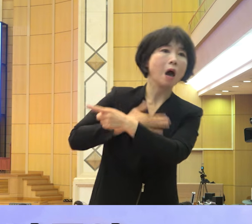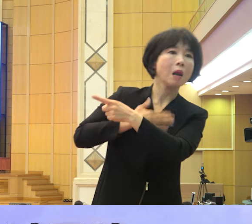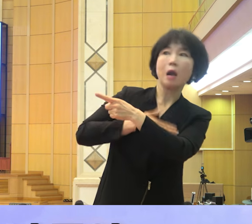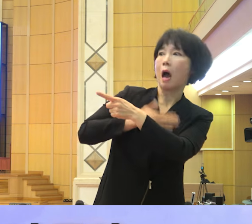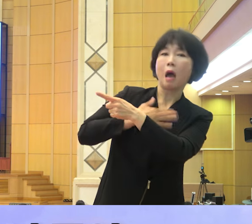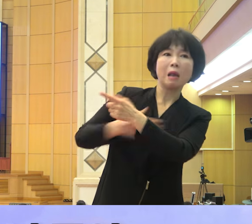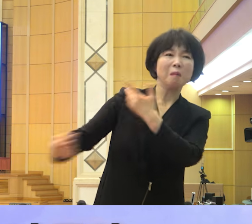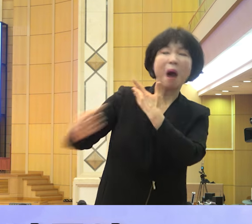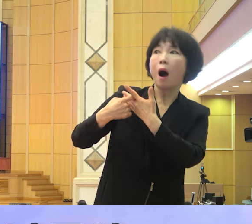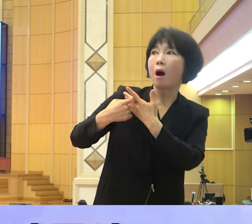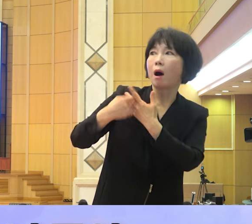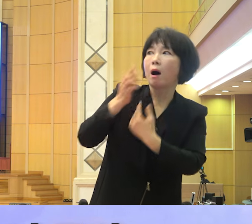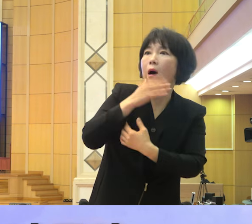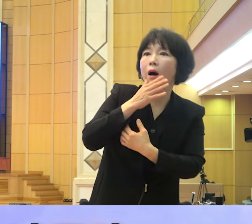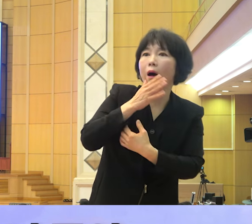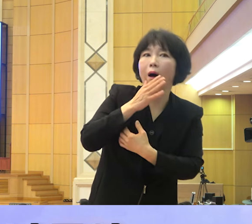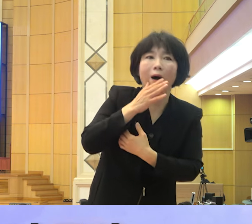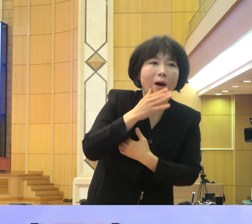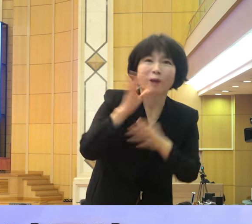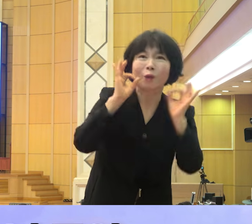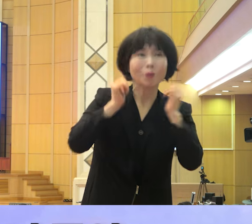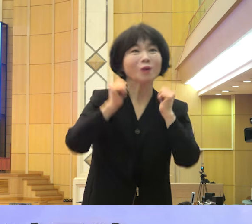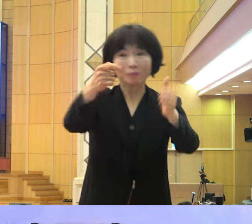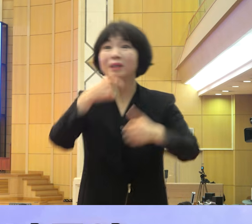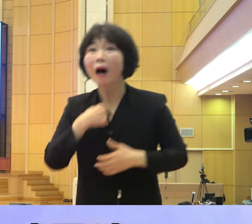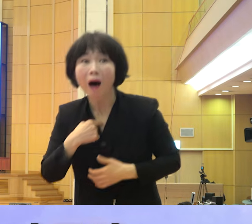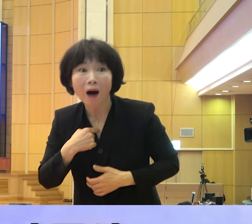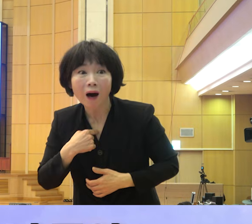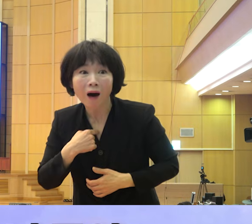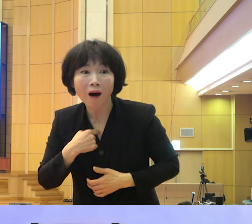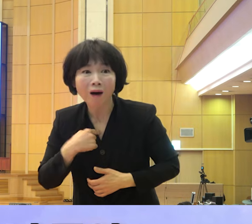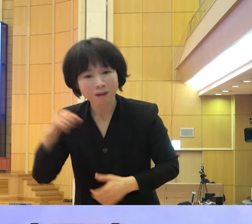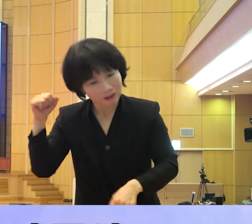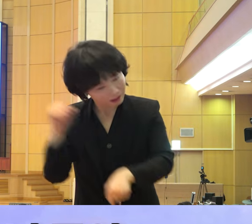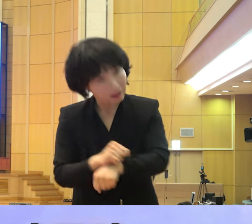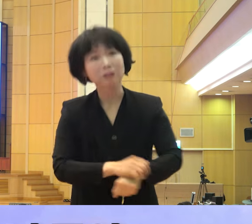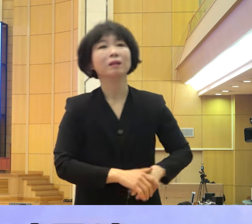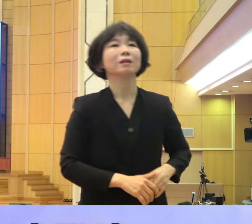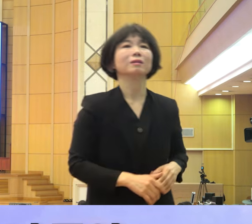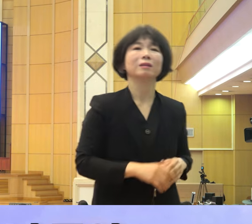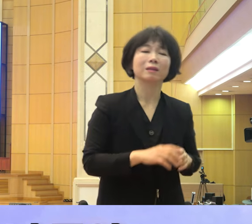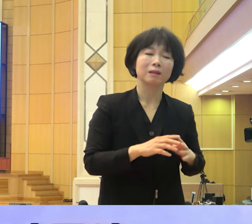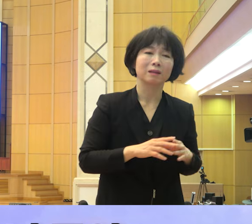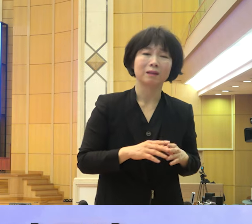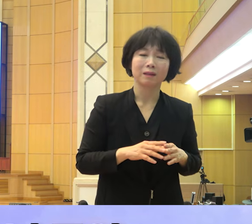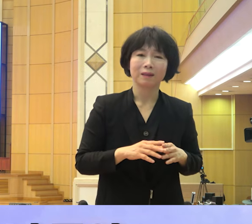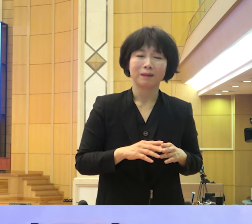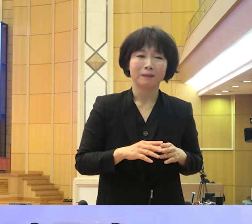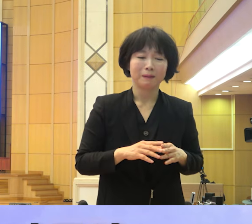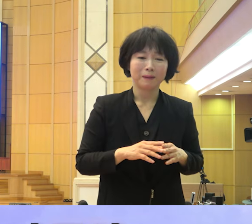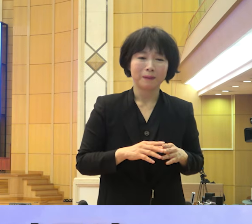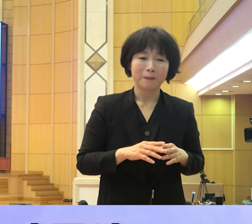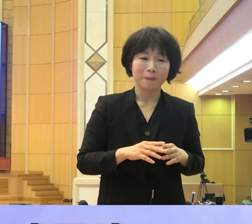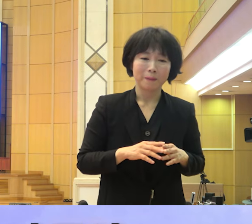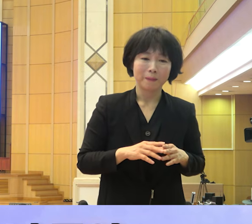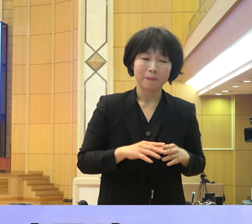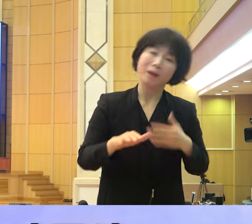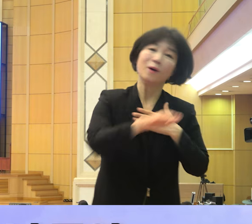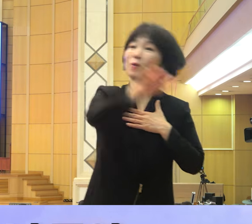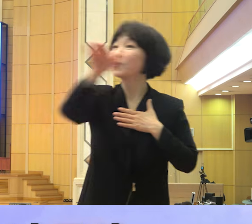나니 예수님이 그리스도라는 사실, 구세주라는 사실을 확실히 알았다는 거예요. 그러니까 태어날